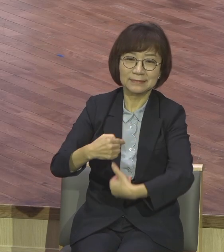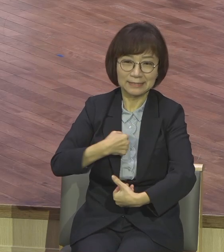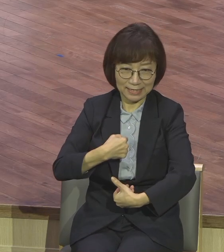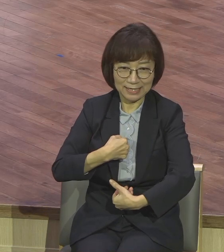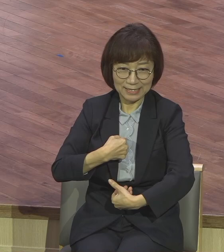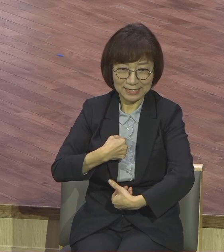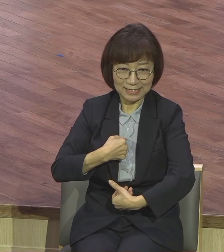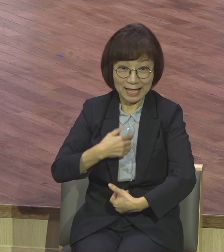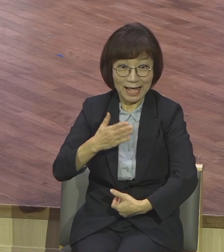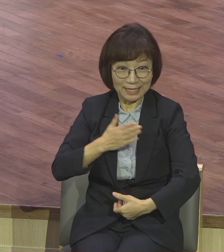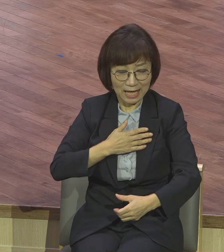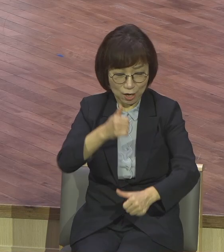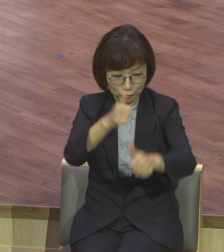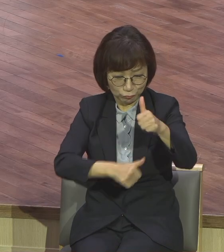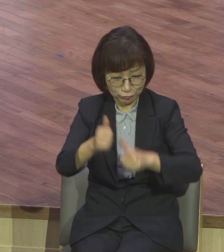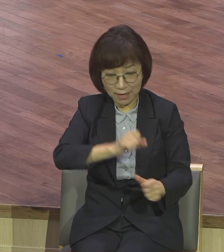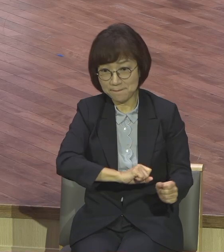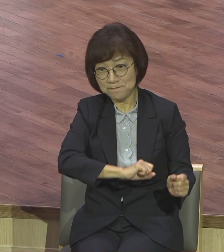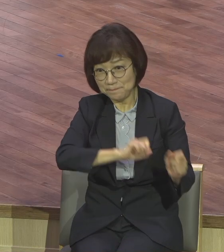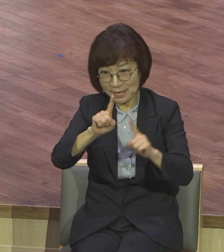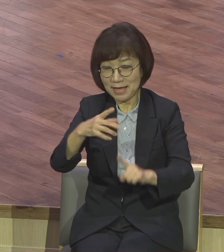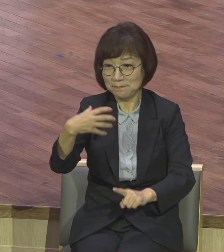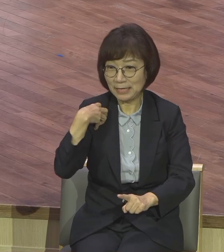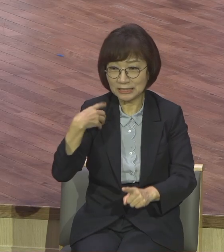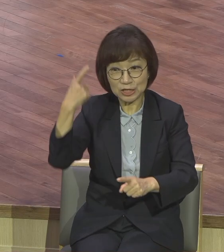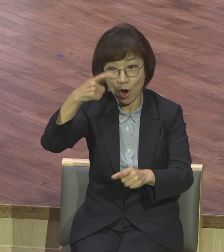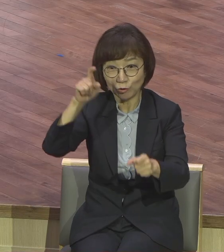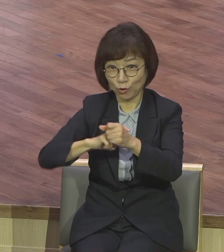나는 후대 살릴 영적 군사다.